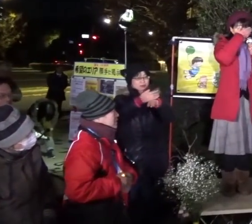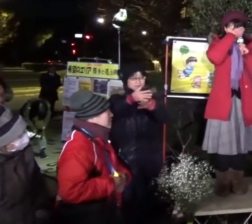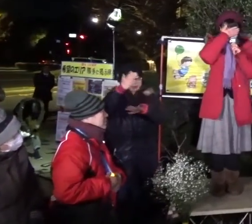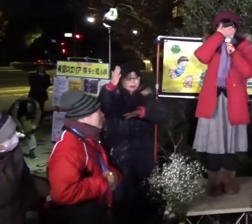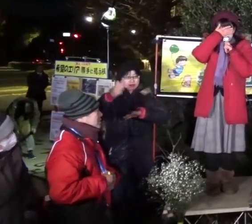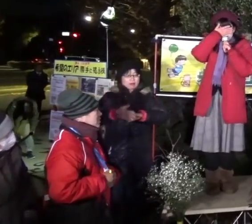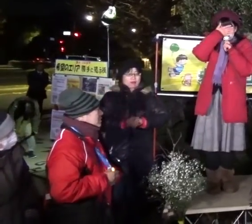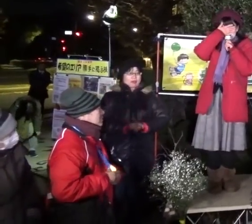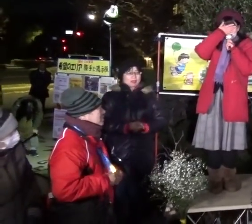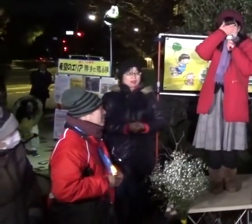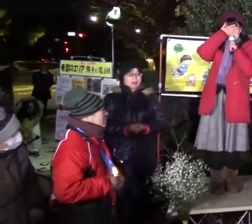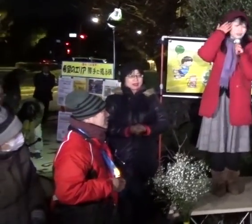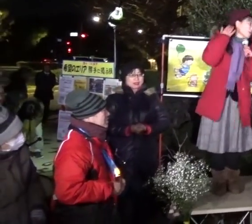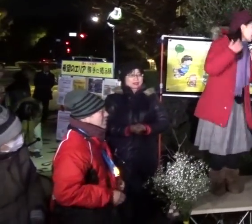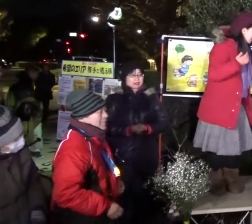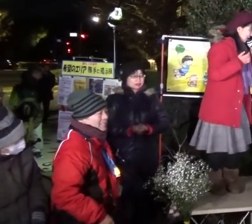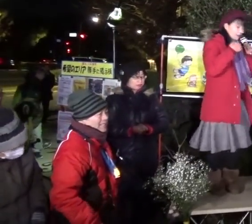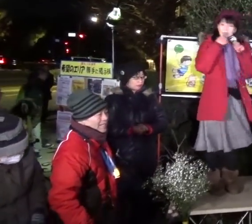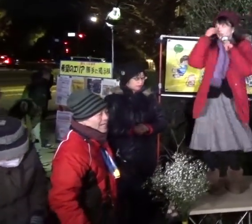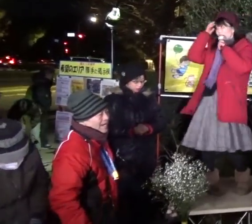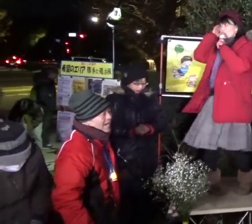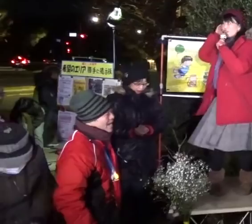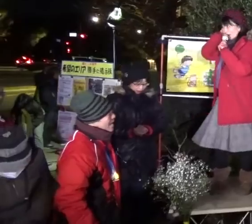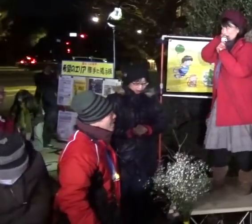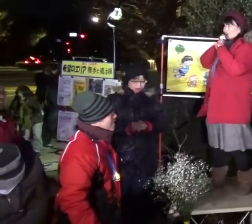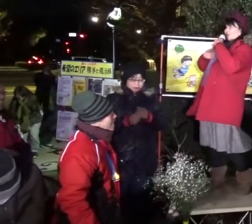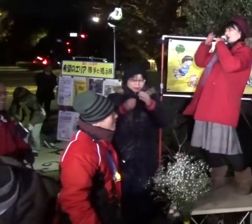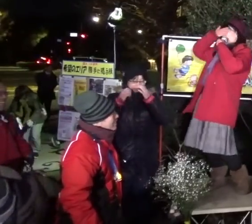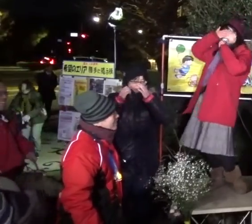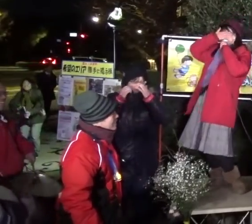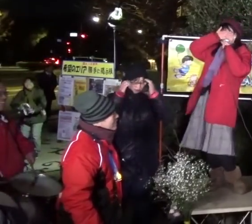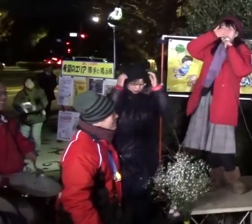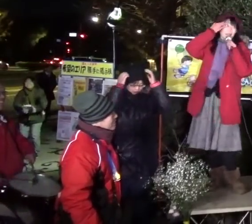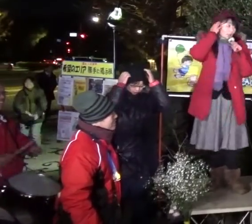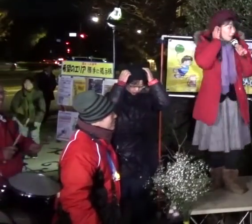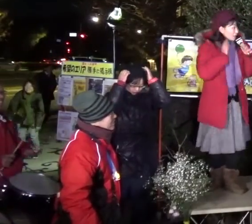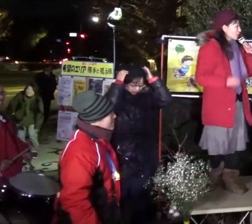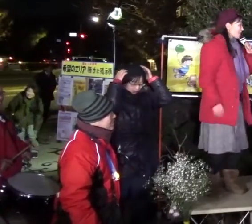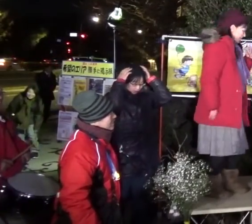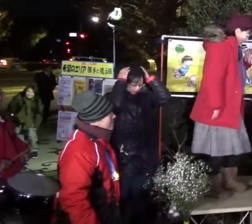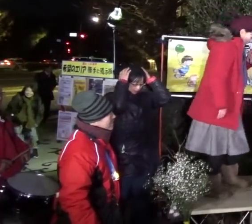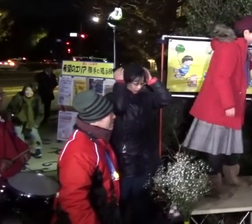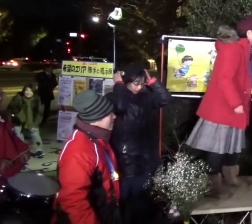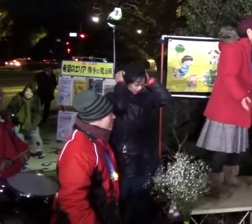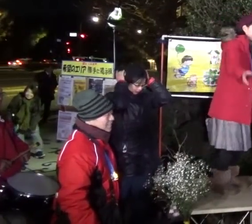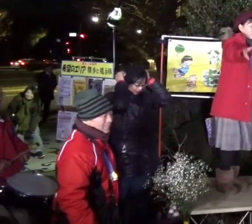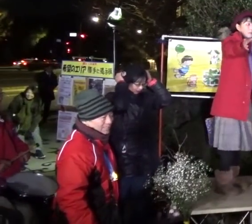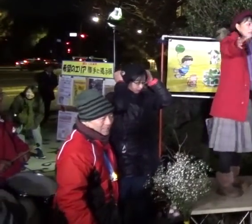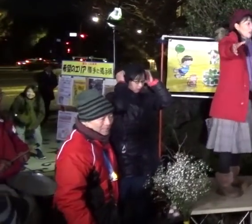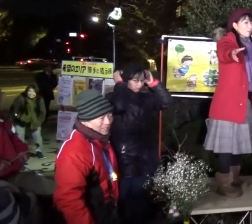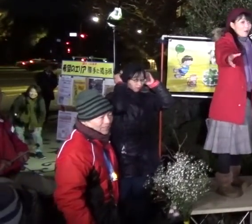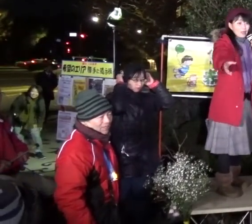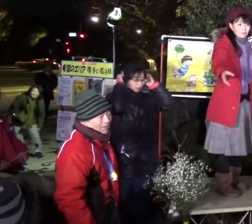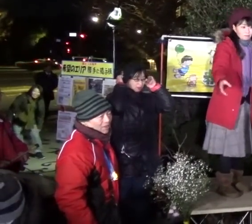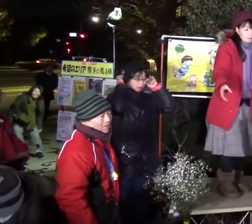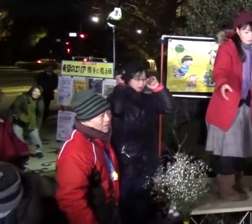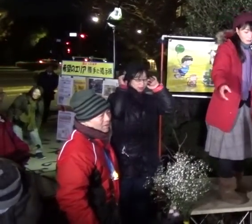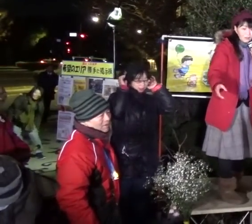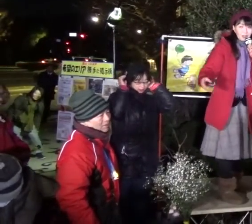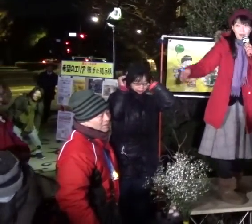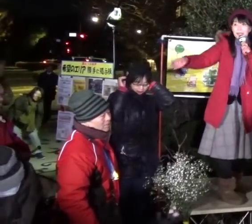忘れでしょうか。みんなで写真撮りますよ。さあ、あすかさん、自撮り棒持って。 自撮り棒、は